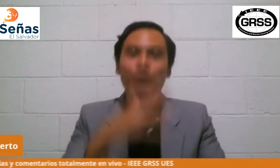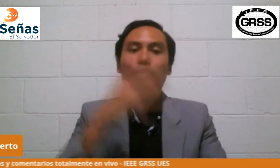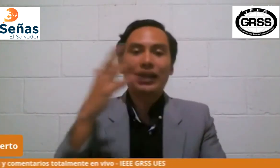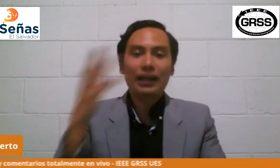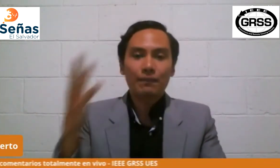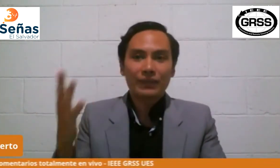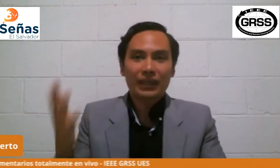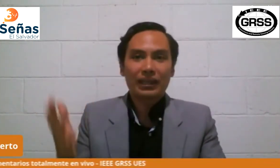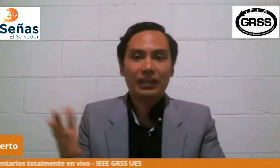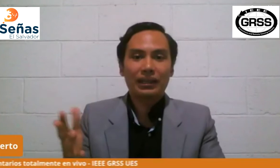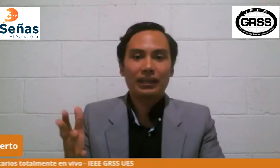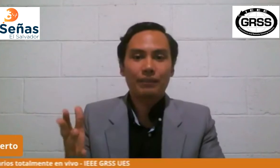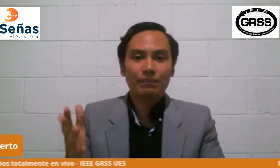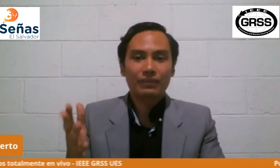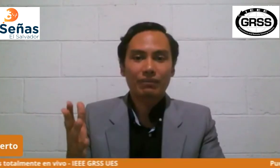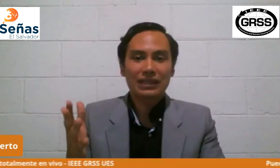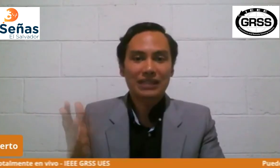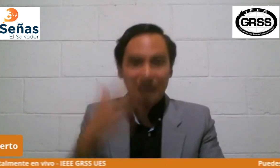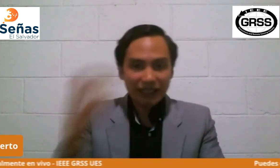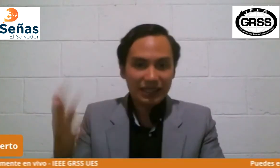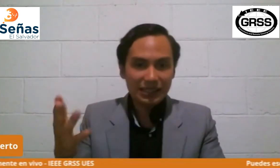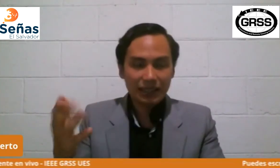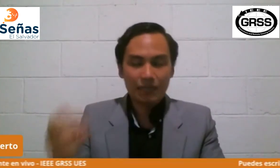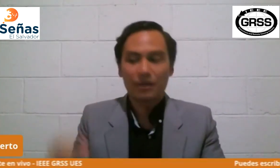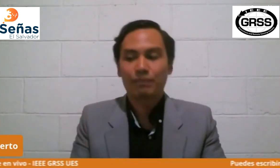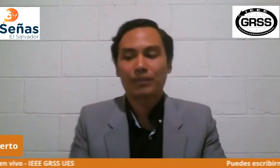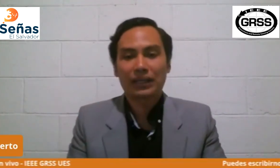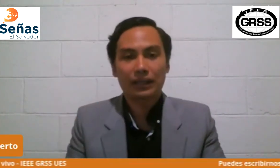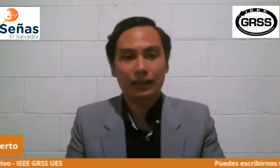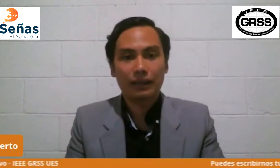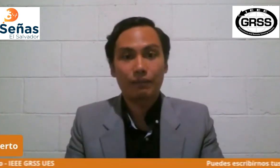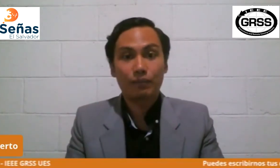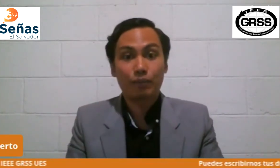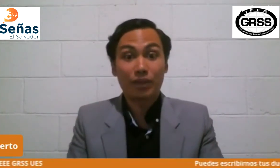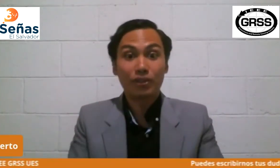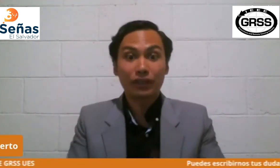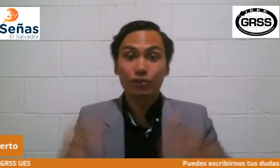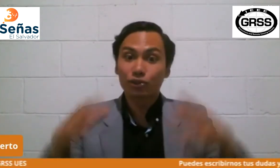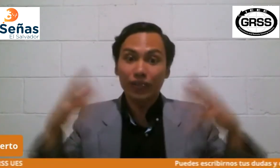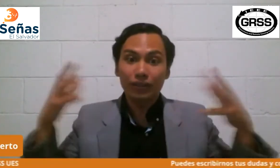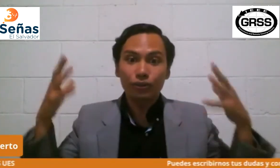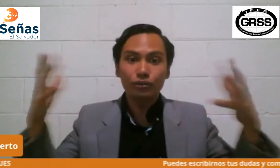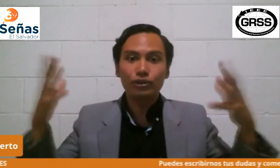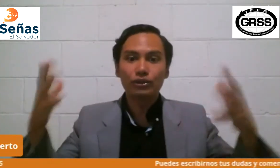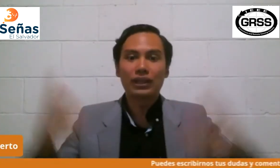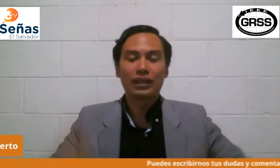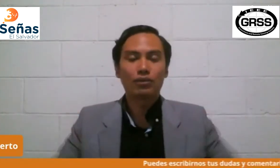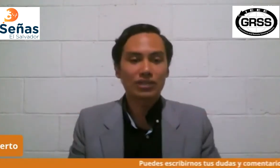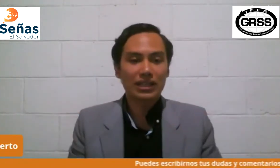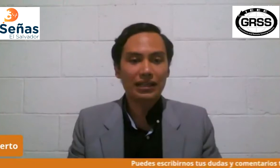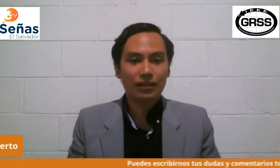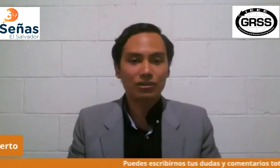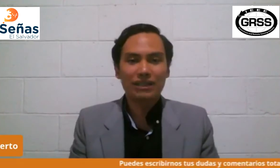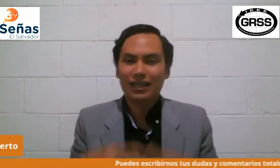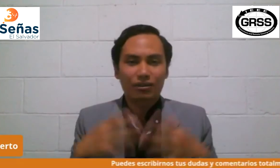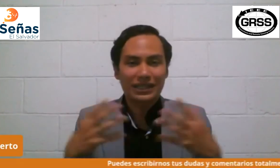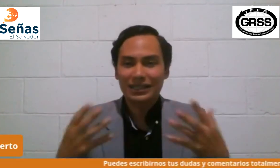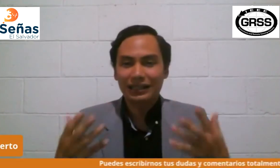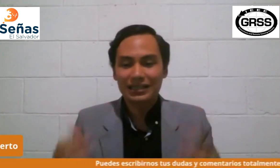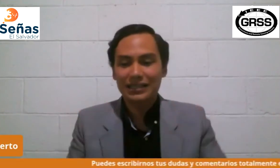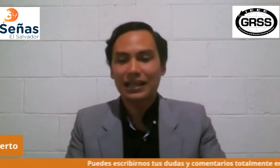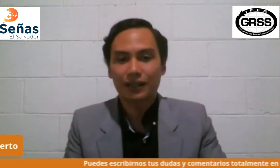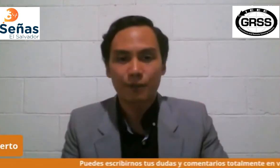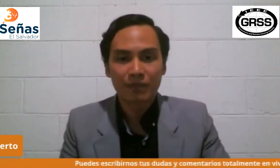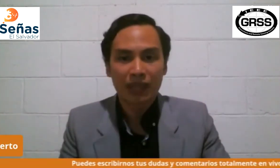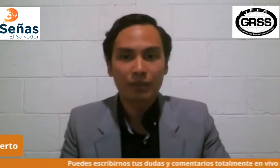gente pueda saber de este tema, para que podamos ir construyendo juntos una sociedad inclusiva, algo que es